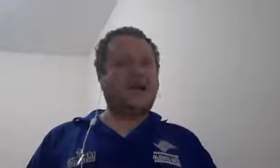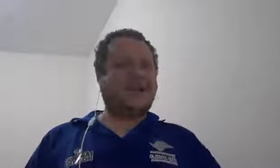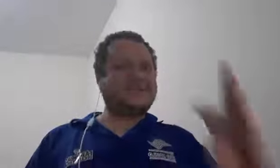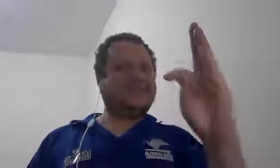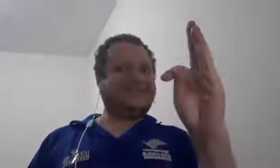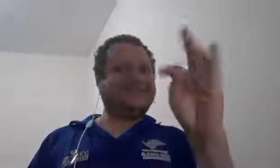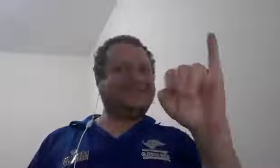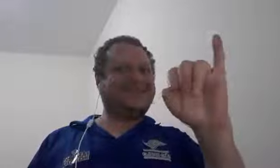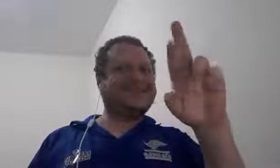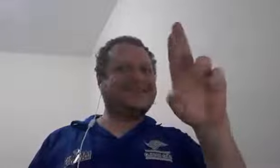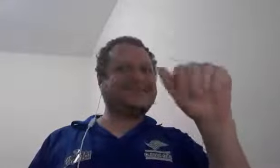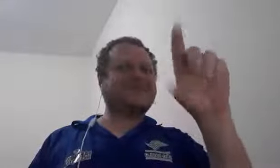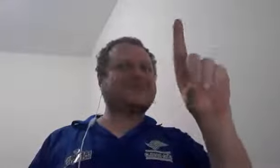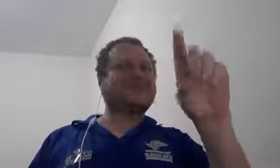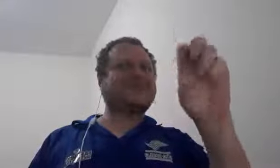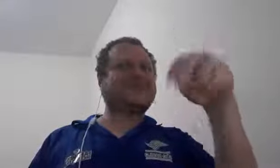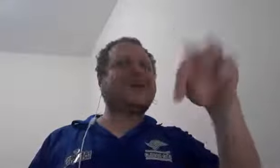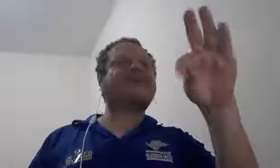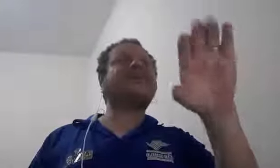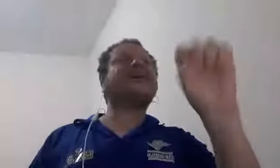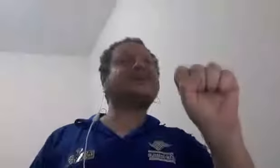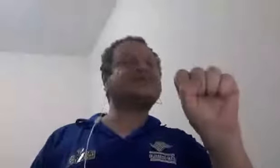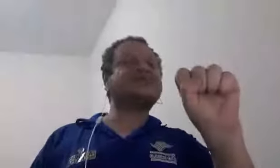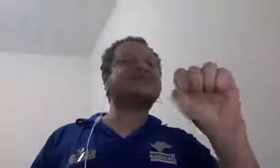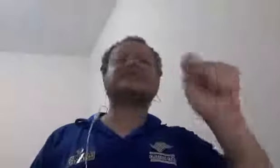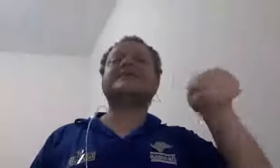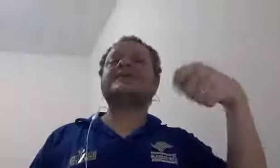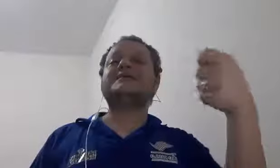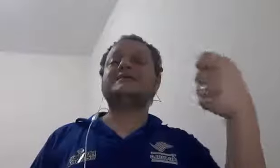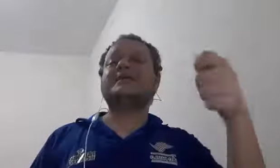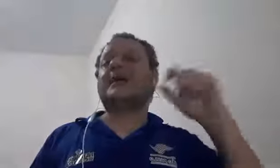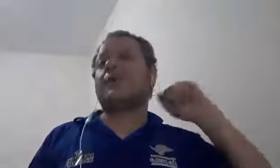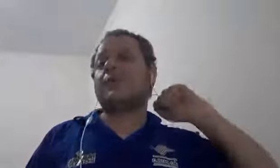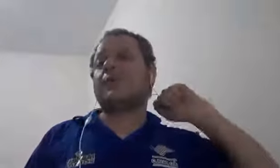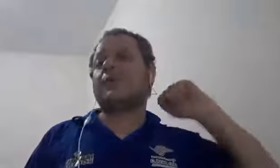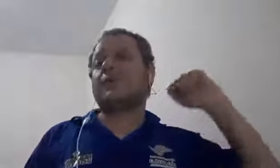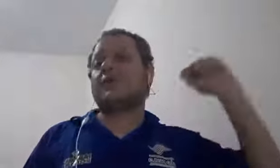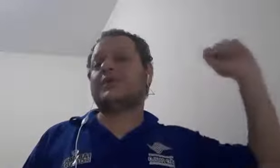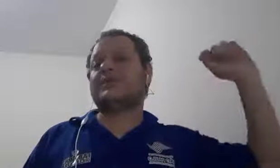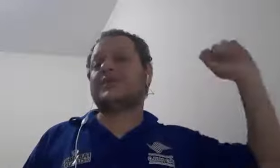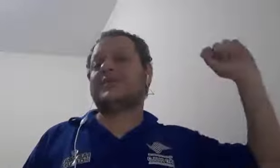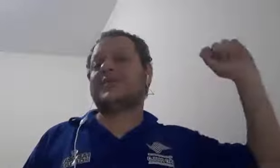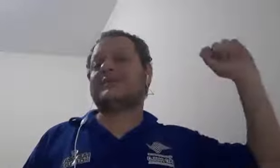Agora sim, estação Tiradentes, sinal Tiradentes.